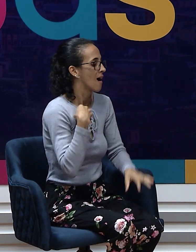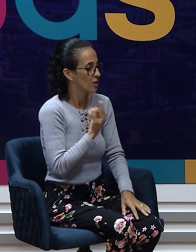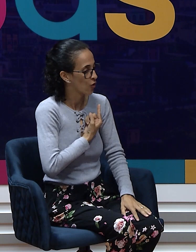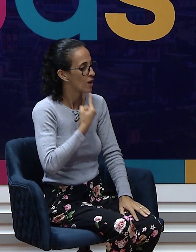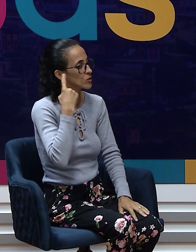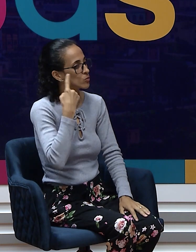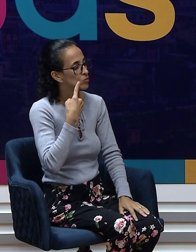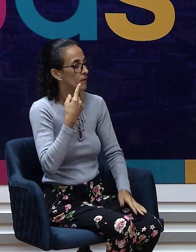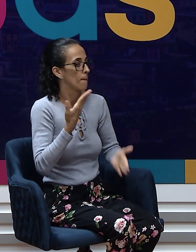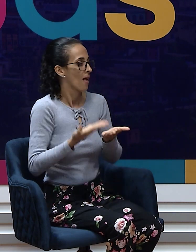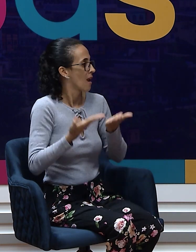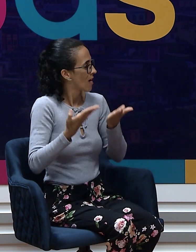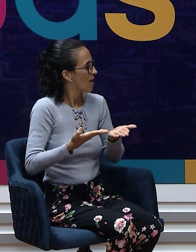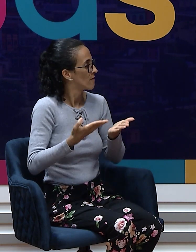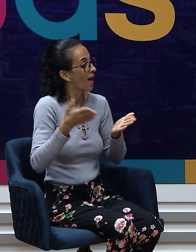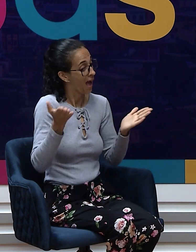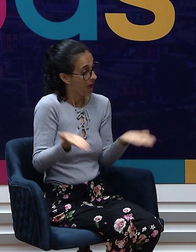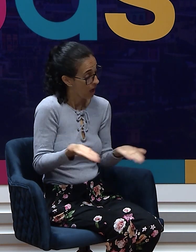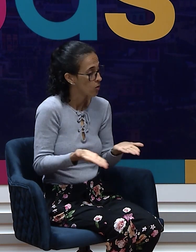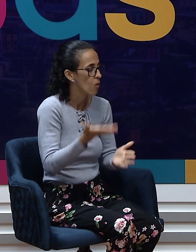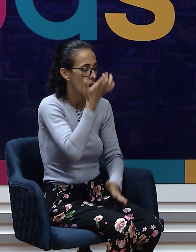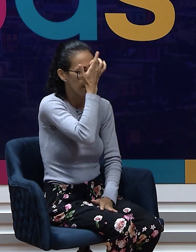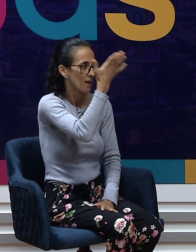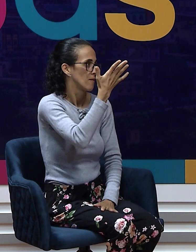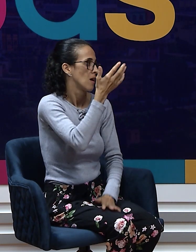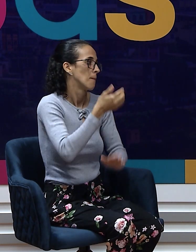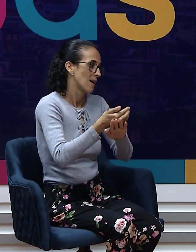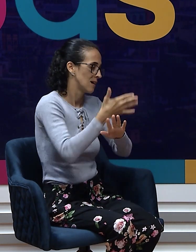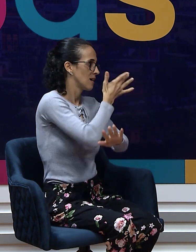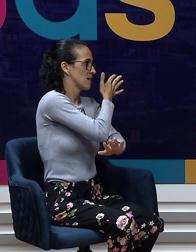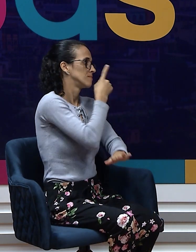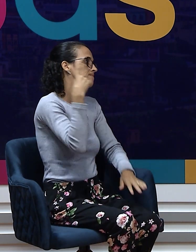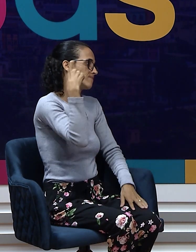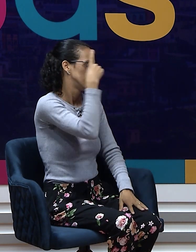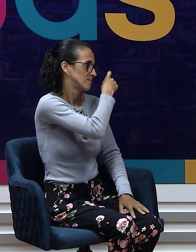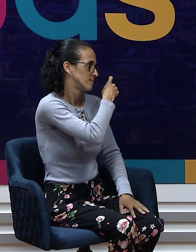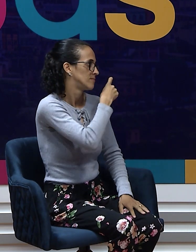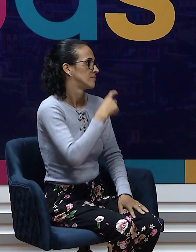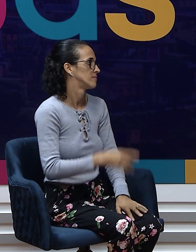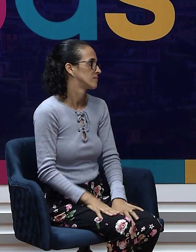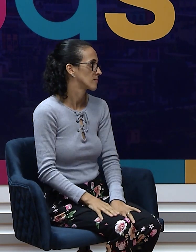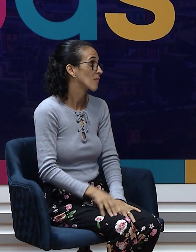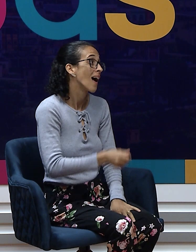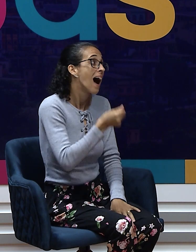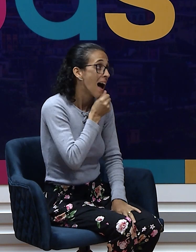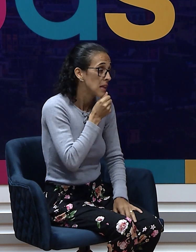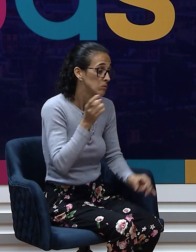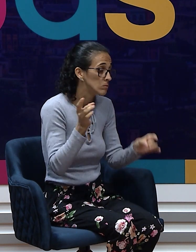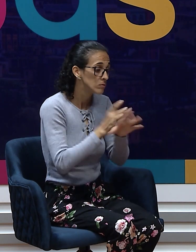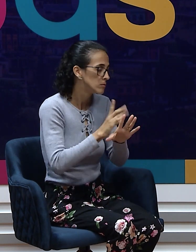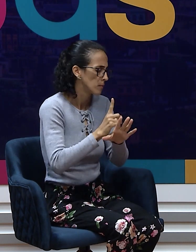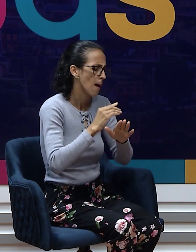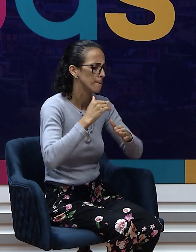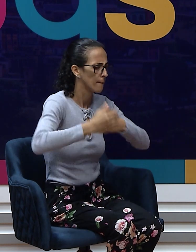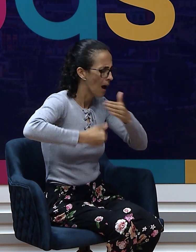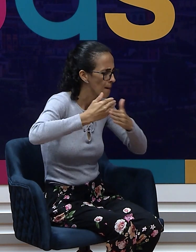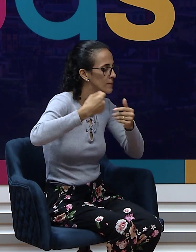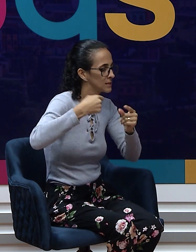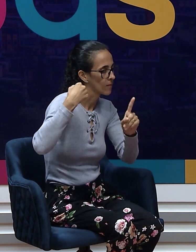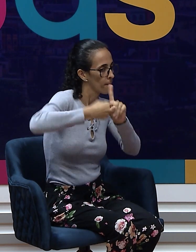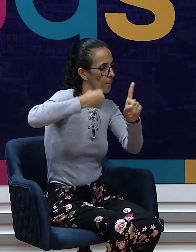exemplo, e aí existe essa união. Então, para a gente ficou mais leve, agora é mais fácil a comunicação. Agora, antes era muito